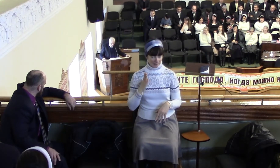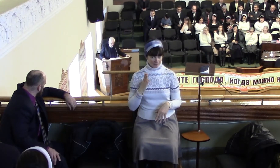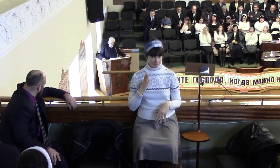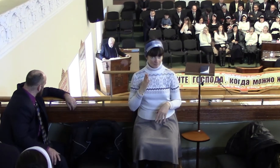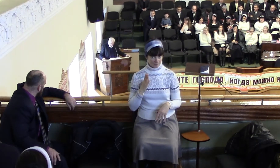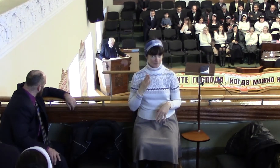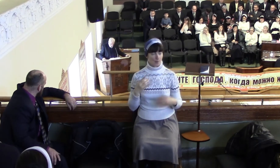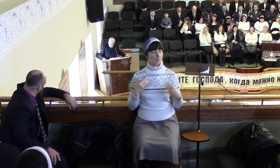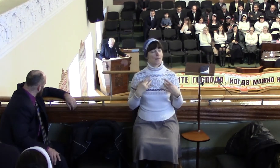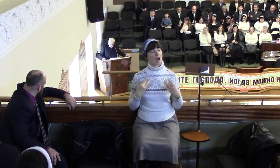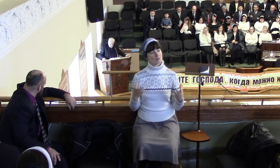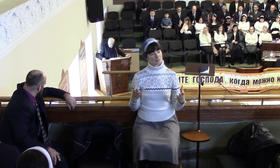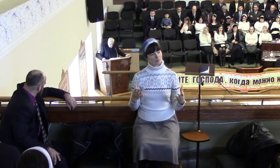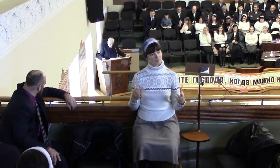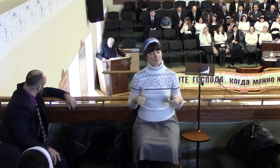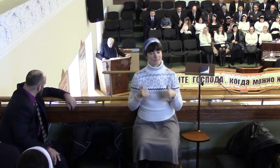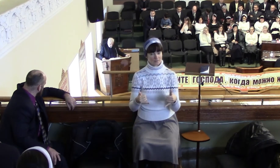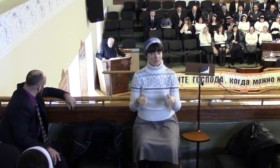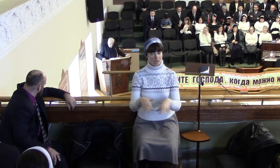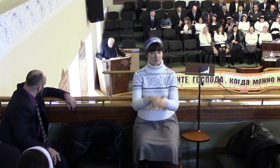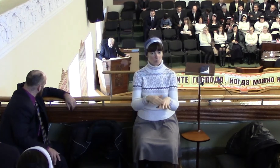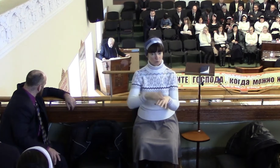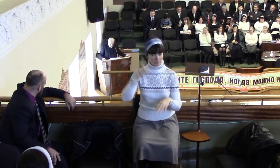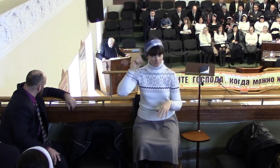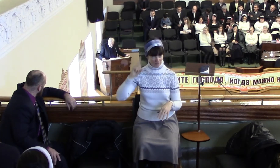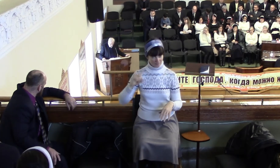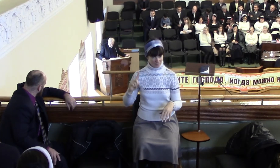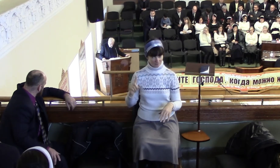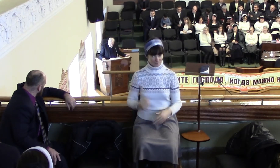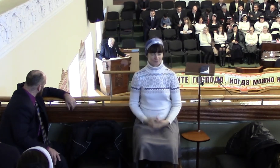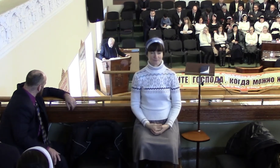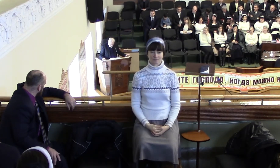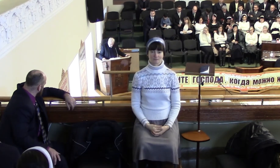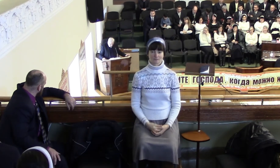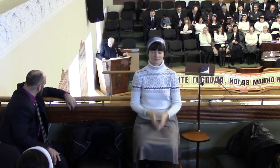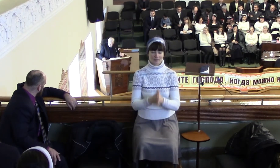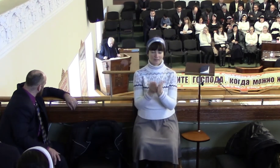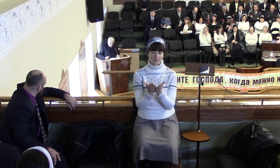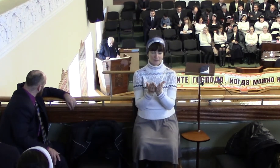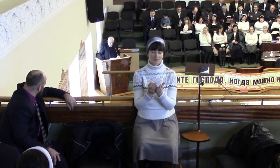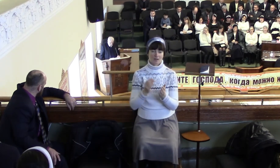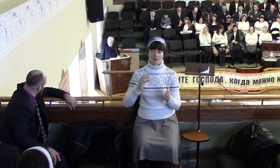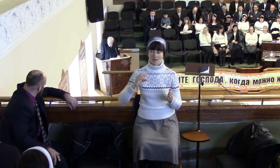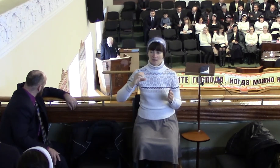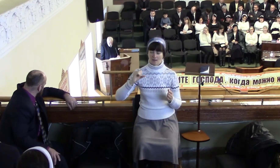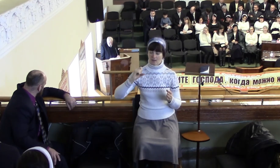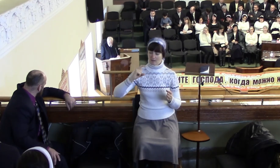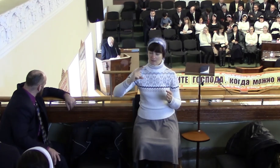праздник. В Книга Исхир, 9